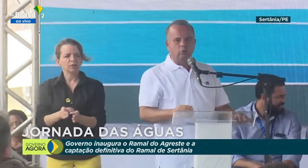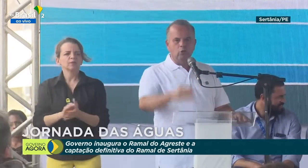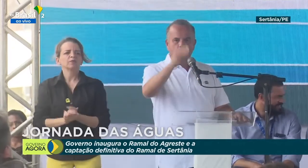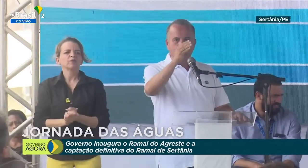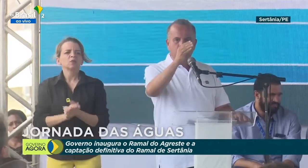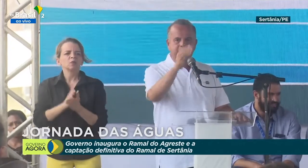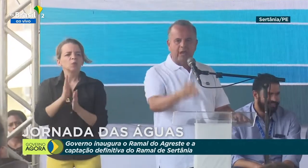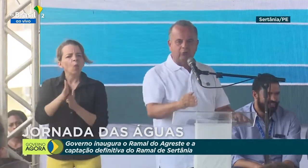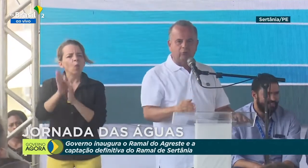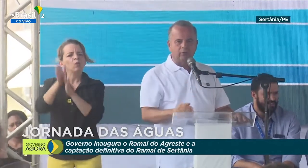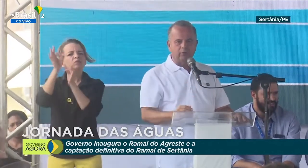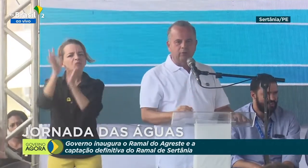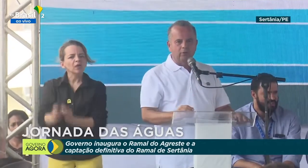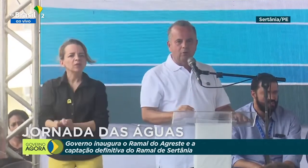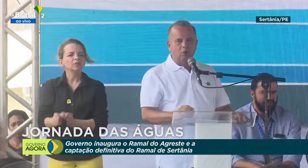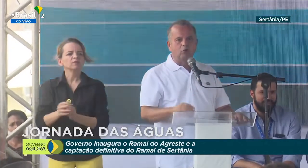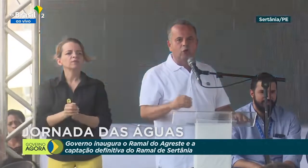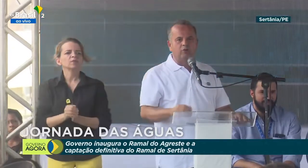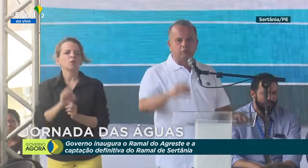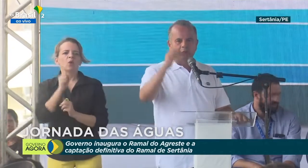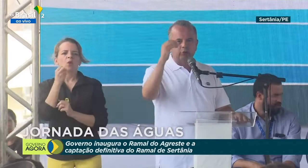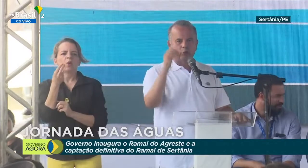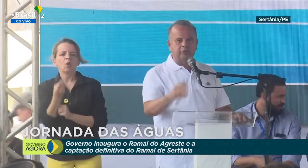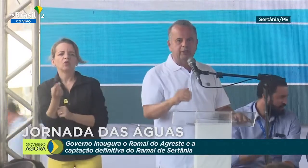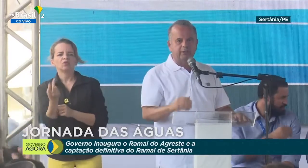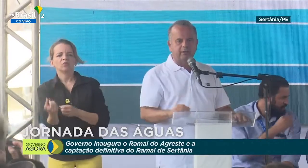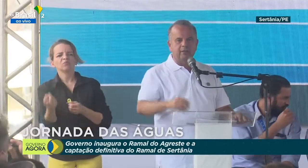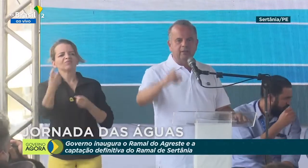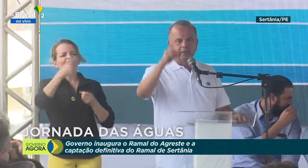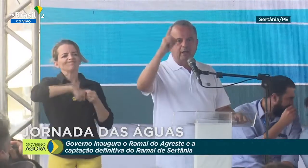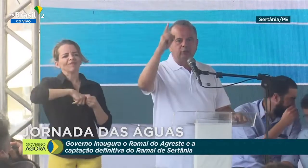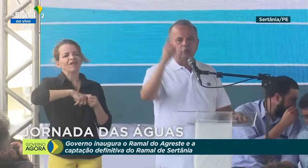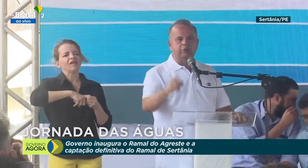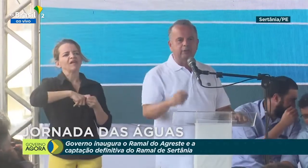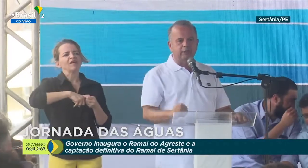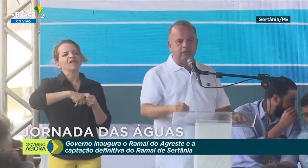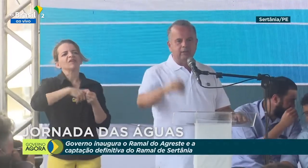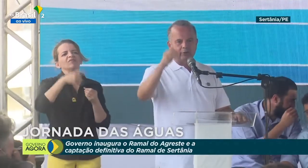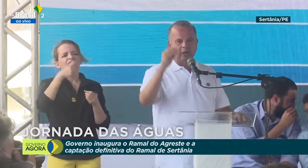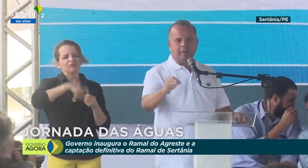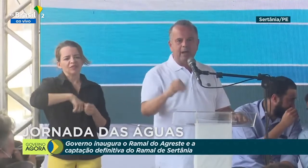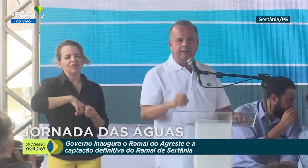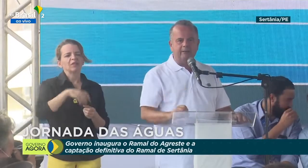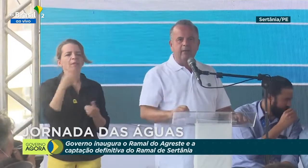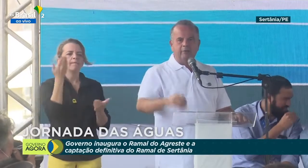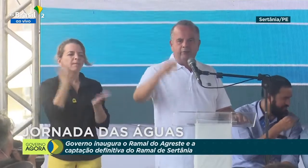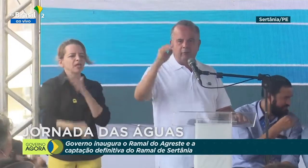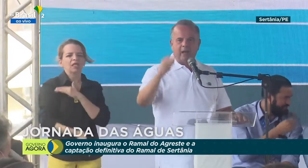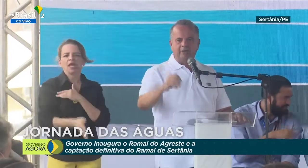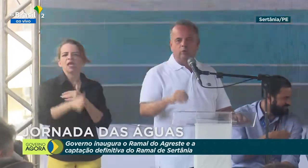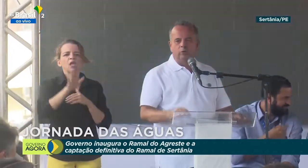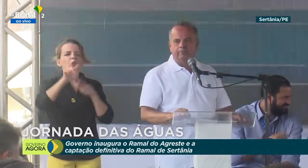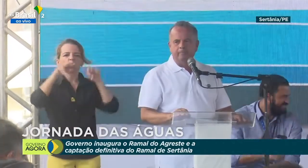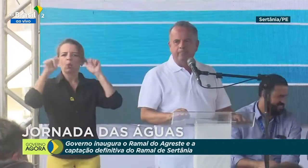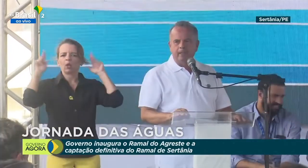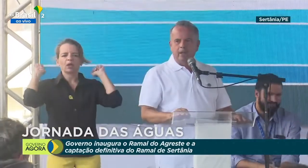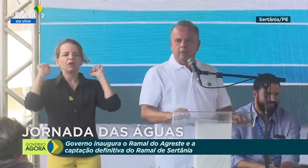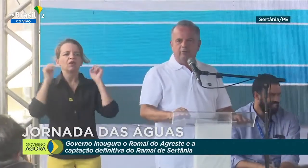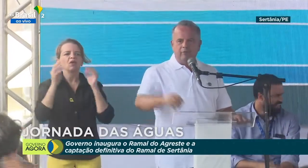correto, no rumo certo, ou nós vamos retroceder e retroceder jamais. Viva o